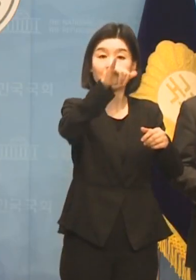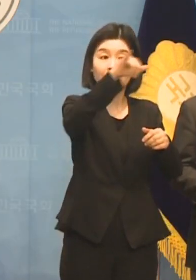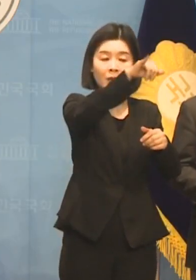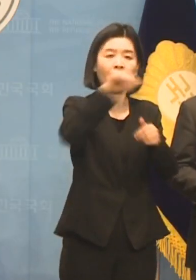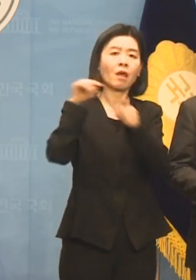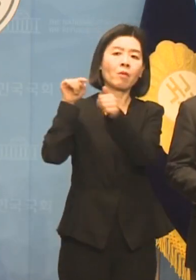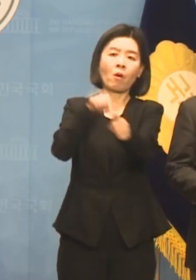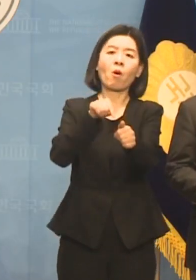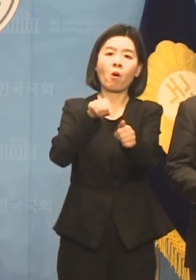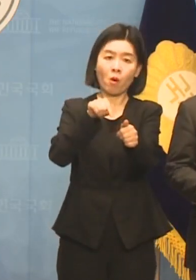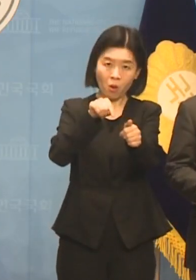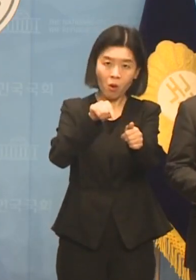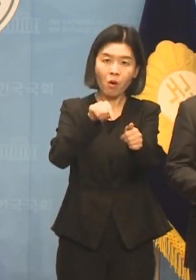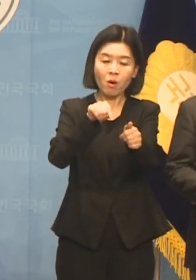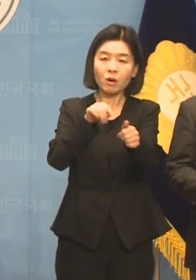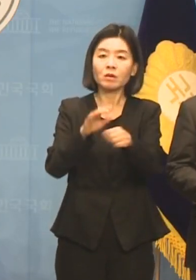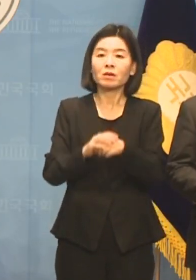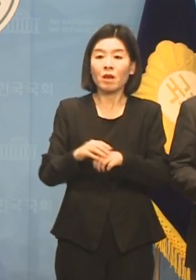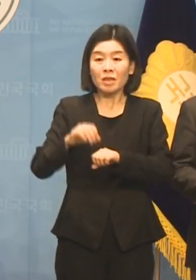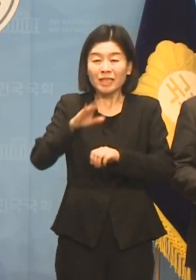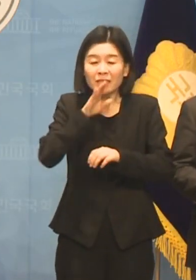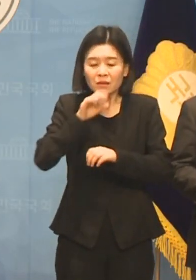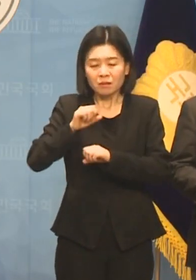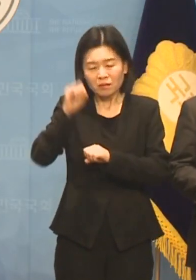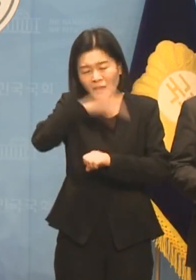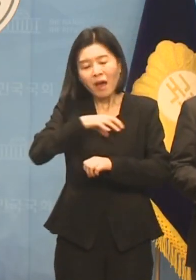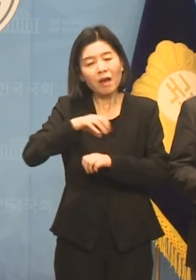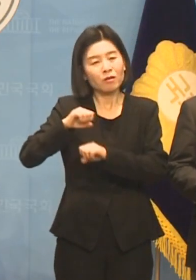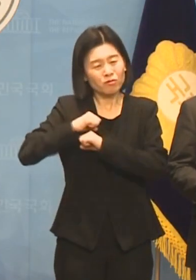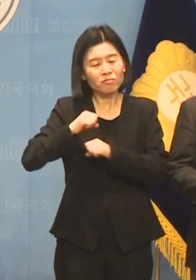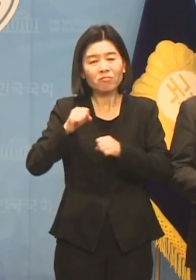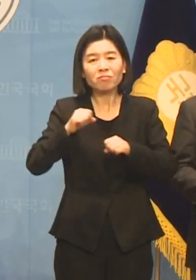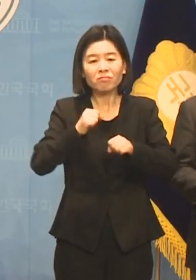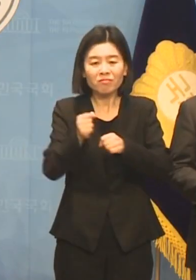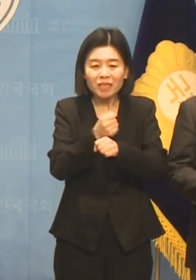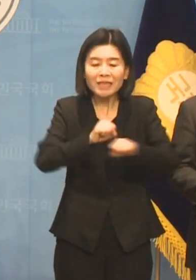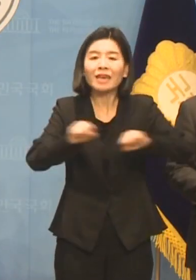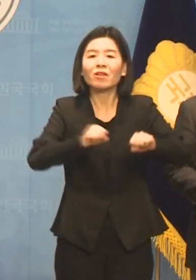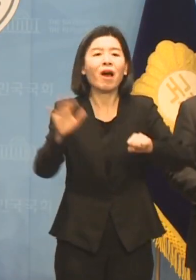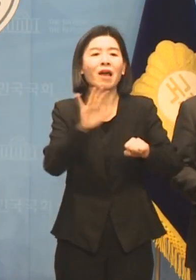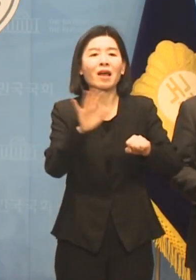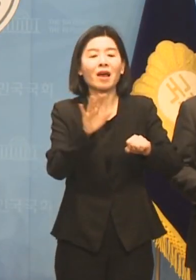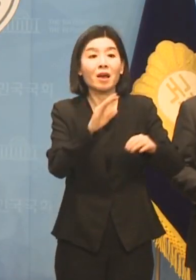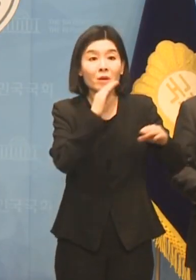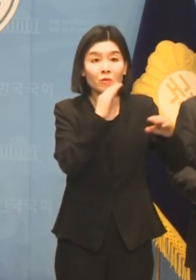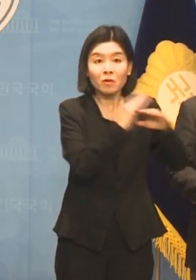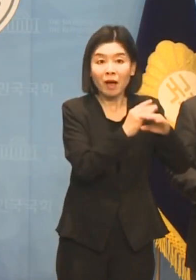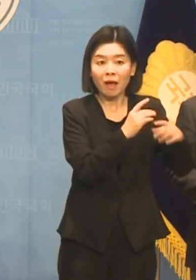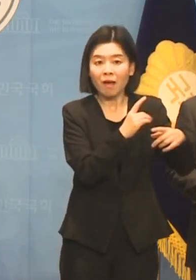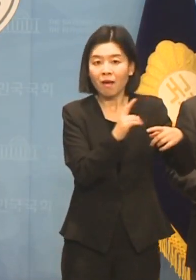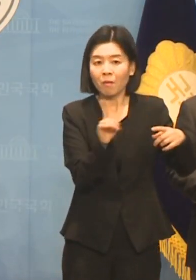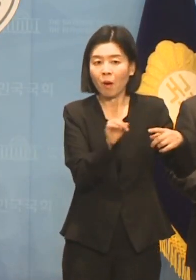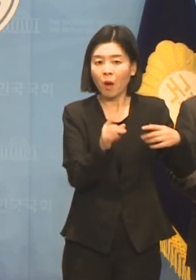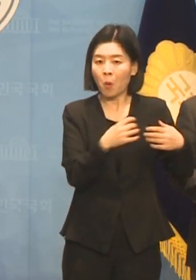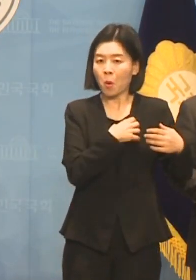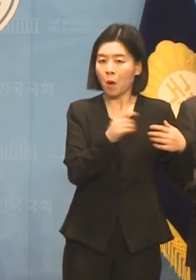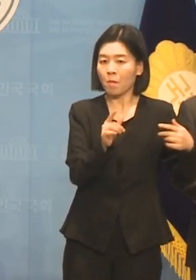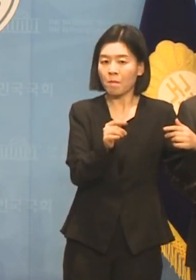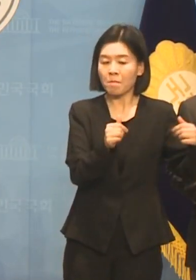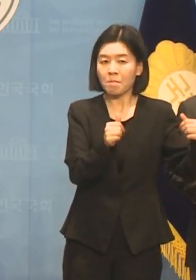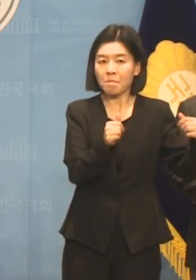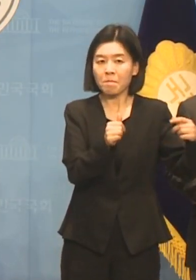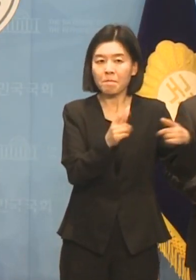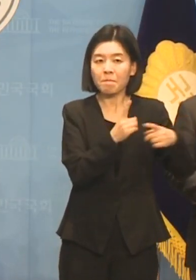하달하였습니다. 이는 단순한 군사작전이 아니라 북한군의 대응 사격을 유도하거나 강한